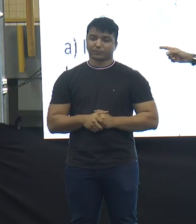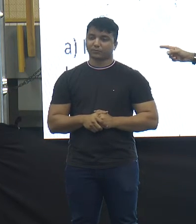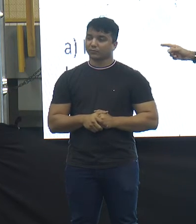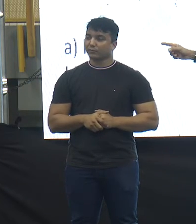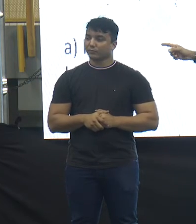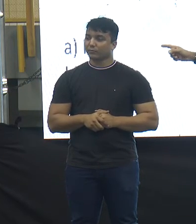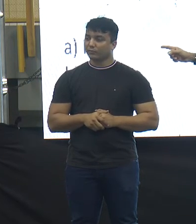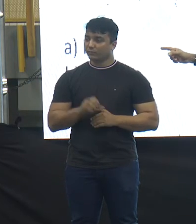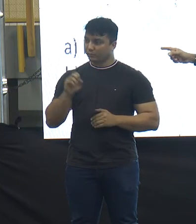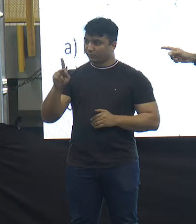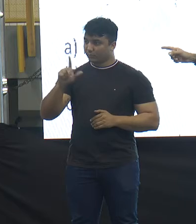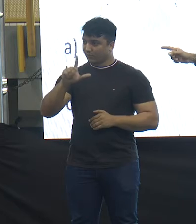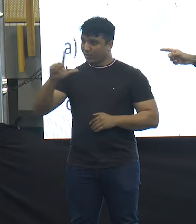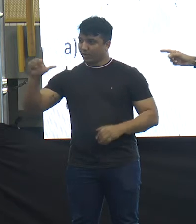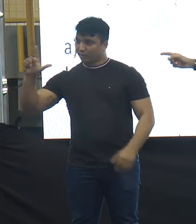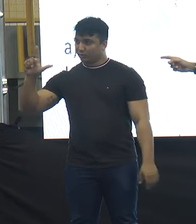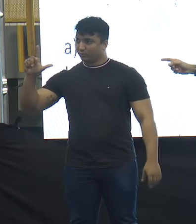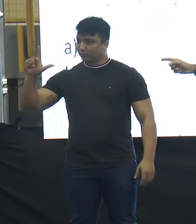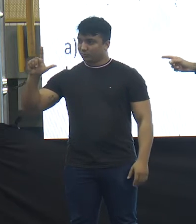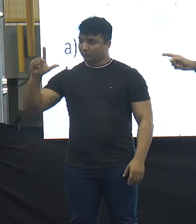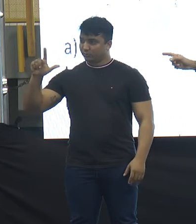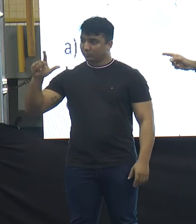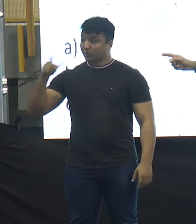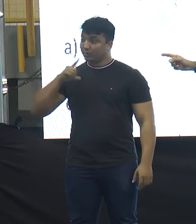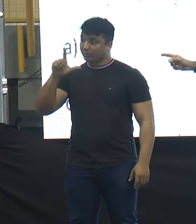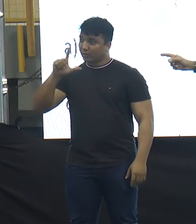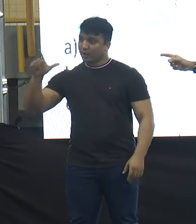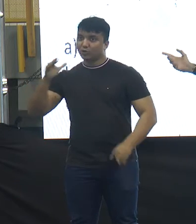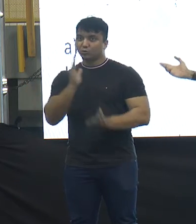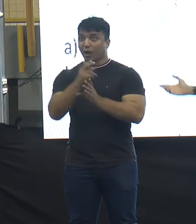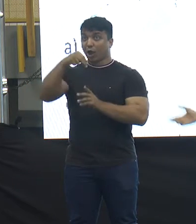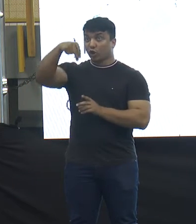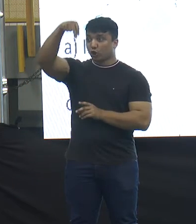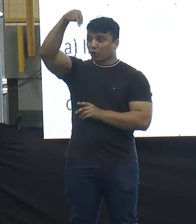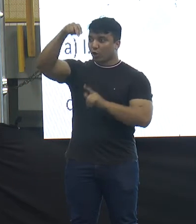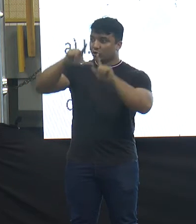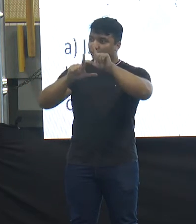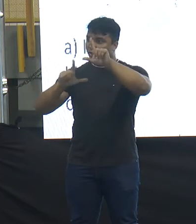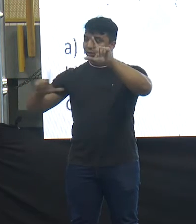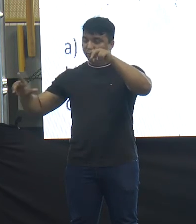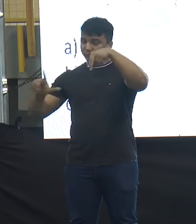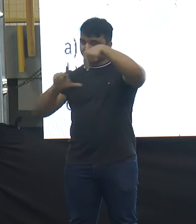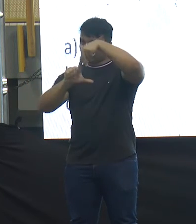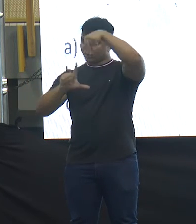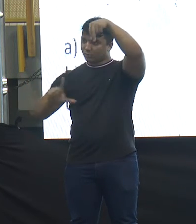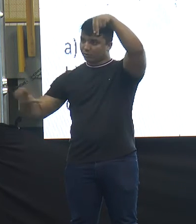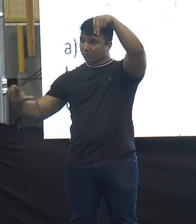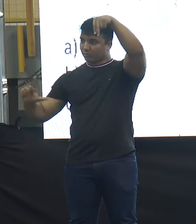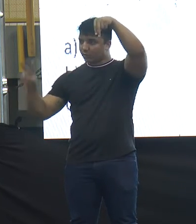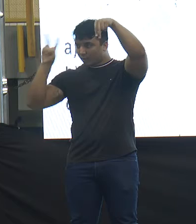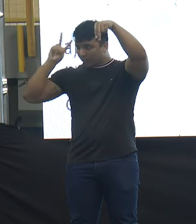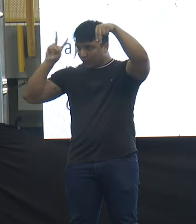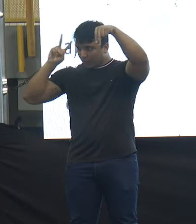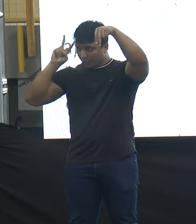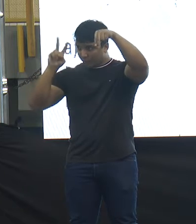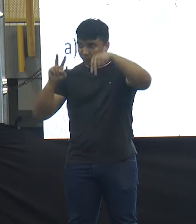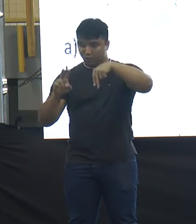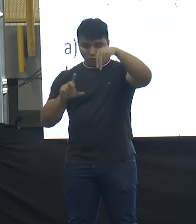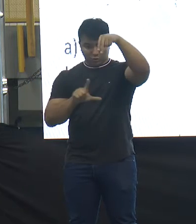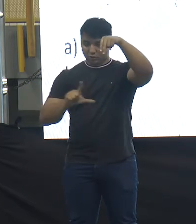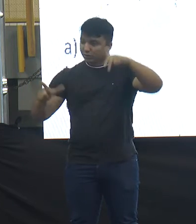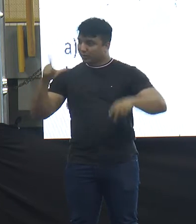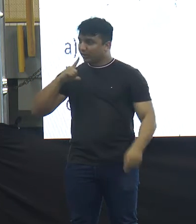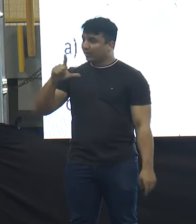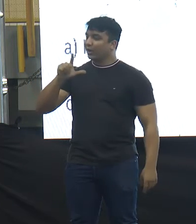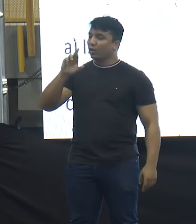Yes. Aqui. Entendeu? Tranquilo? Lembra da primeira figura, das primeiras figuras que a gente colocou, da rosa dos